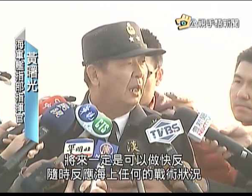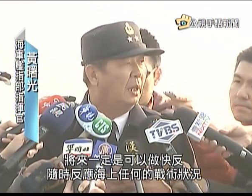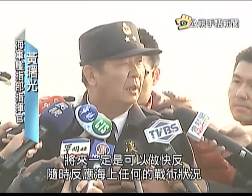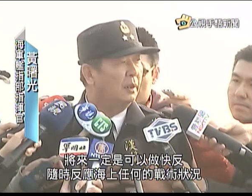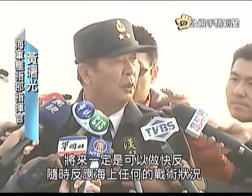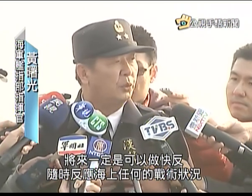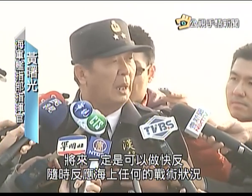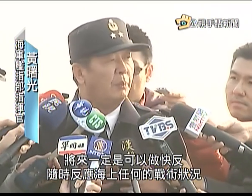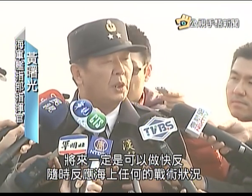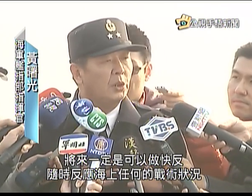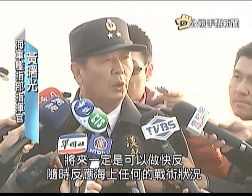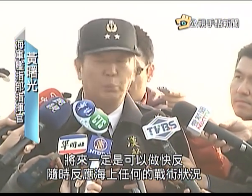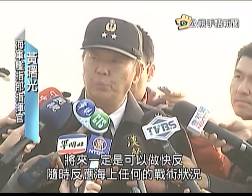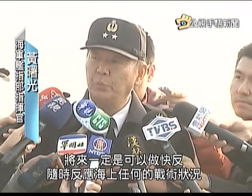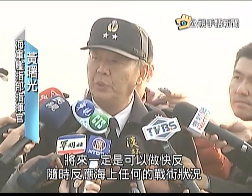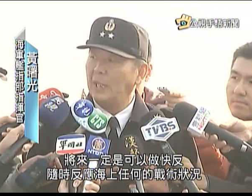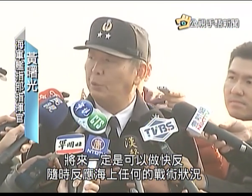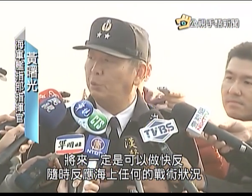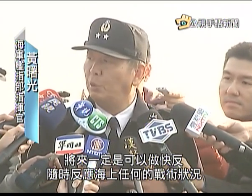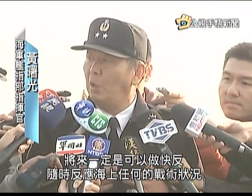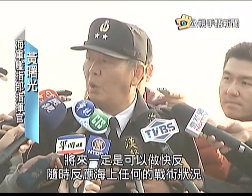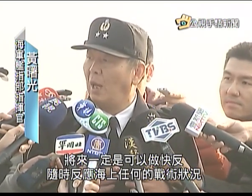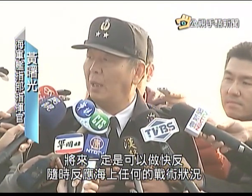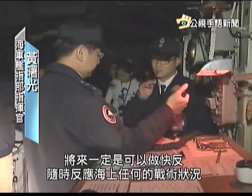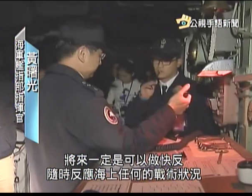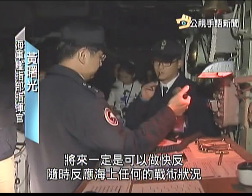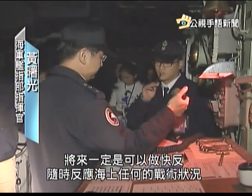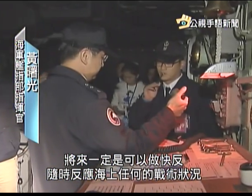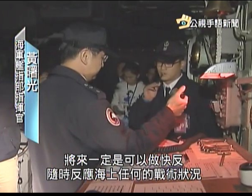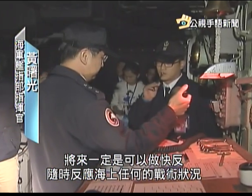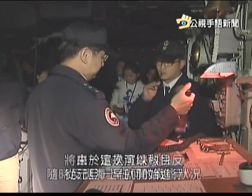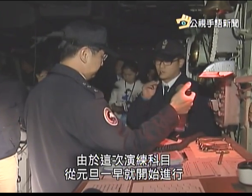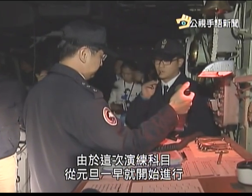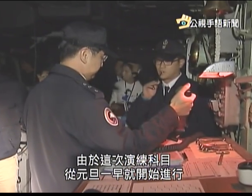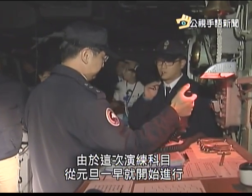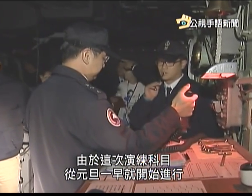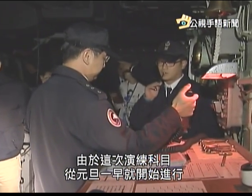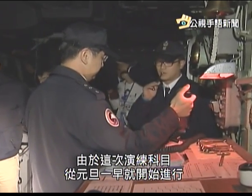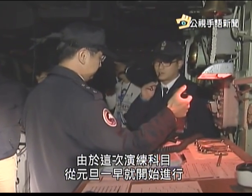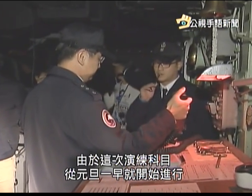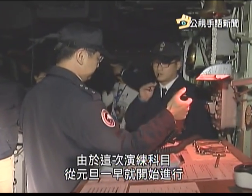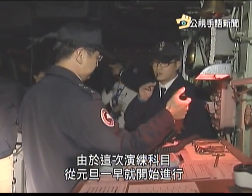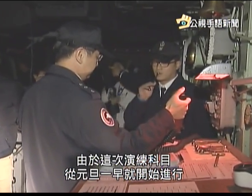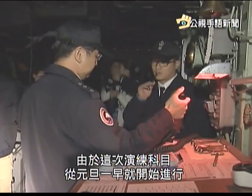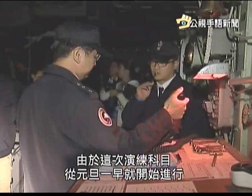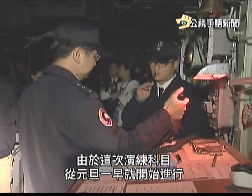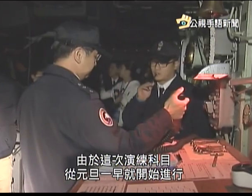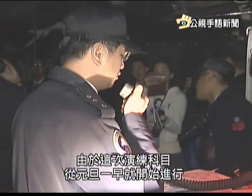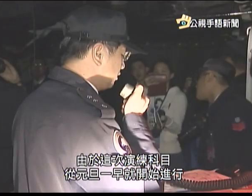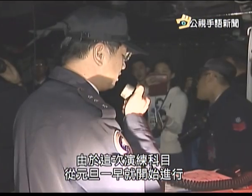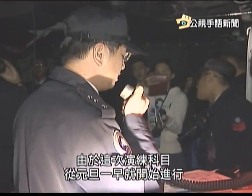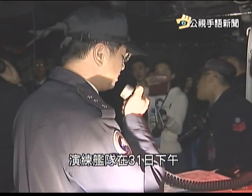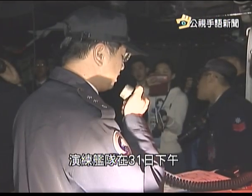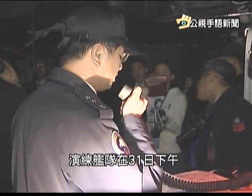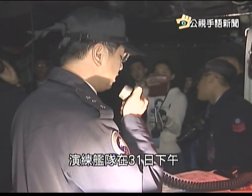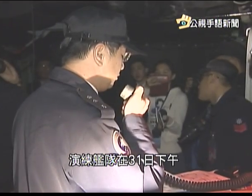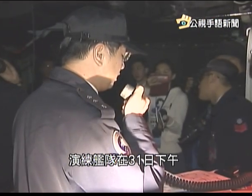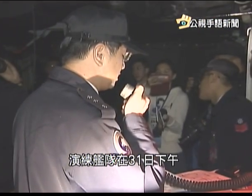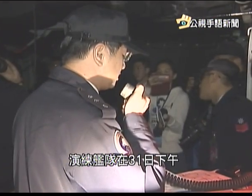何的这种战术状况。 由于这次演练科目从元旦一早就开始进行，演练舰队在31号下午